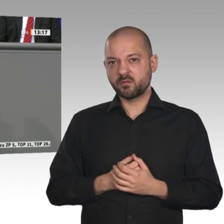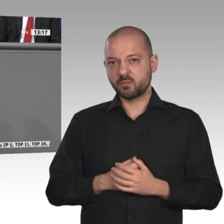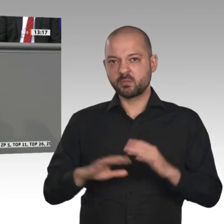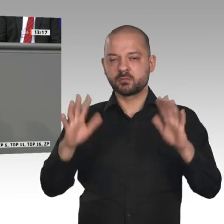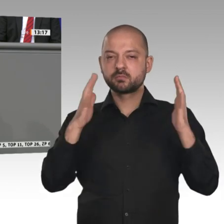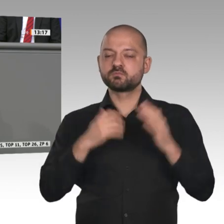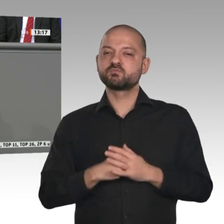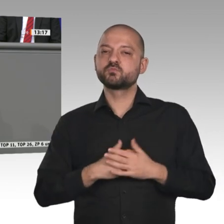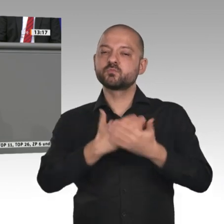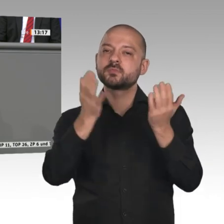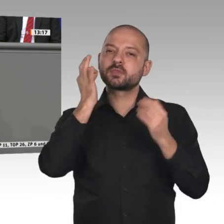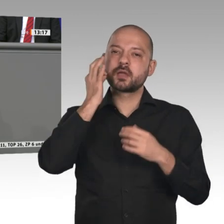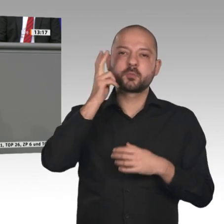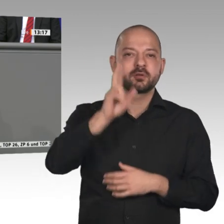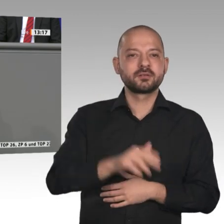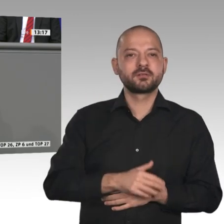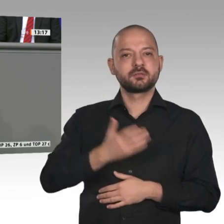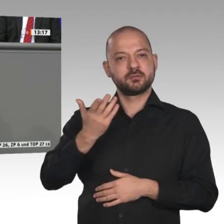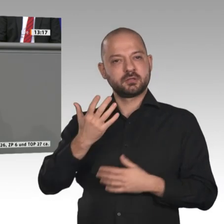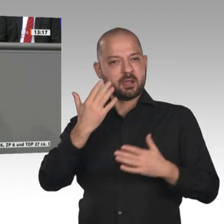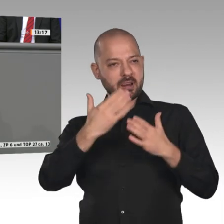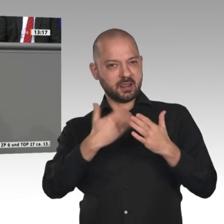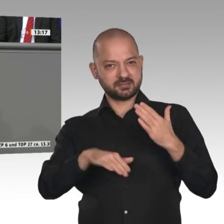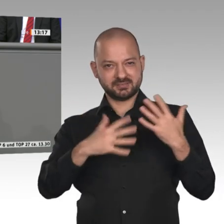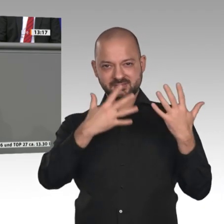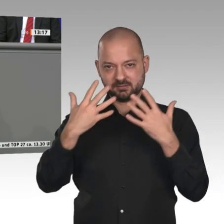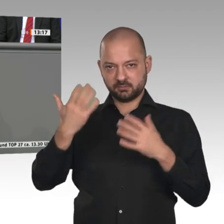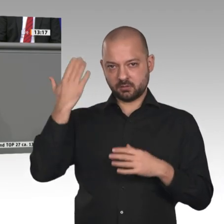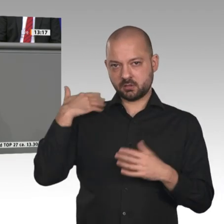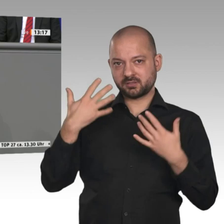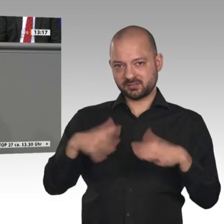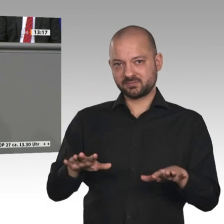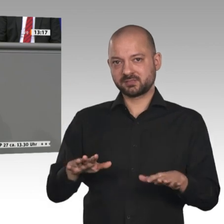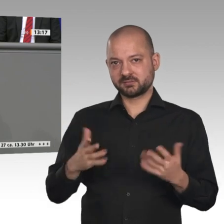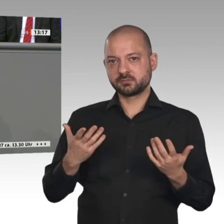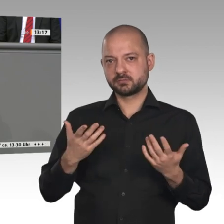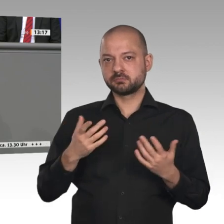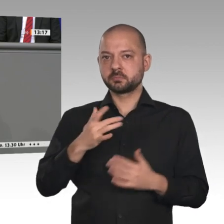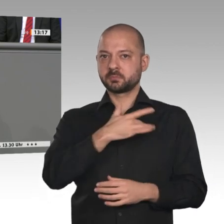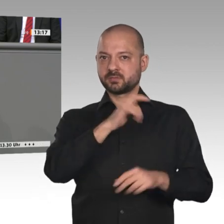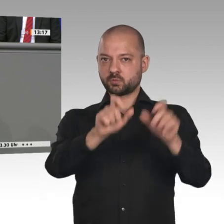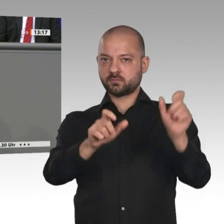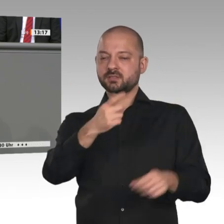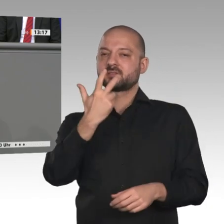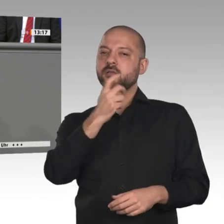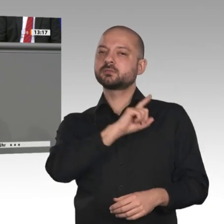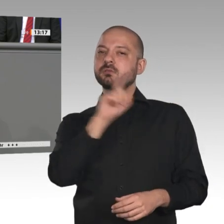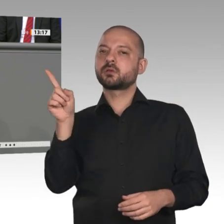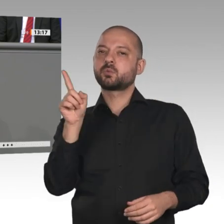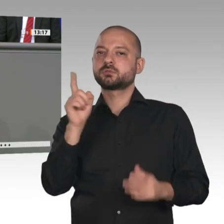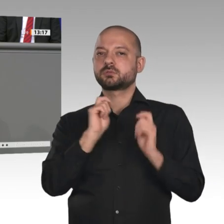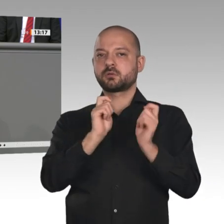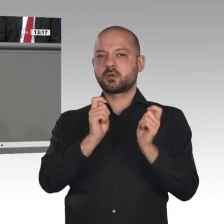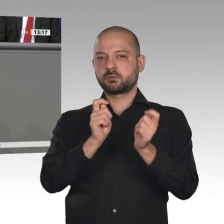Zusammenhang. Die Grünen haben in ihrem Antrag dazu geschrieben, zitiere daraus, dass eine so große Zahl an